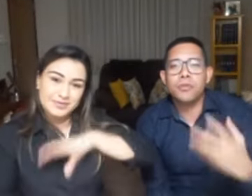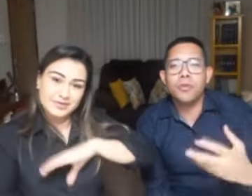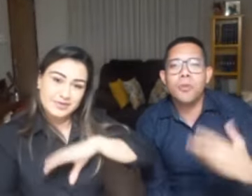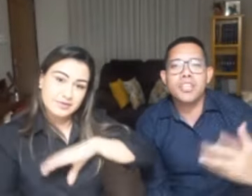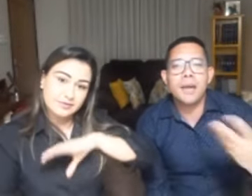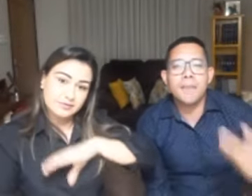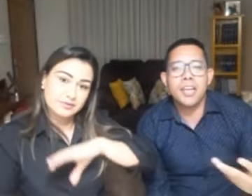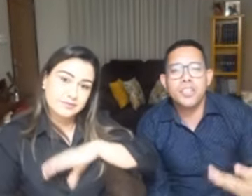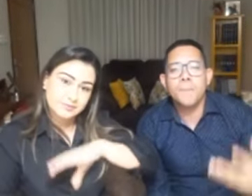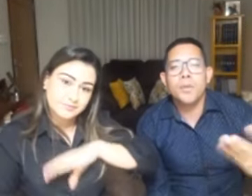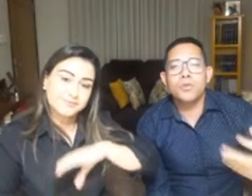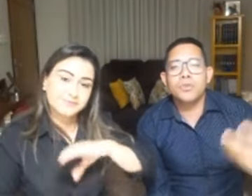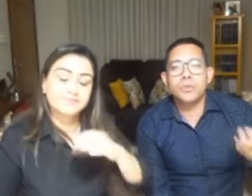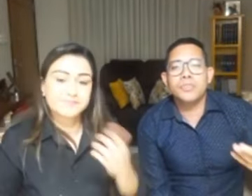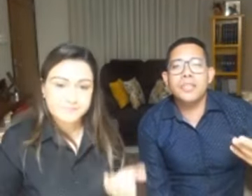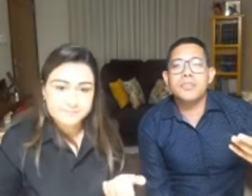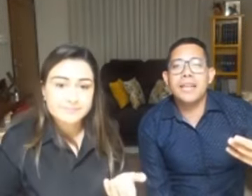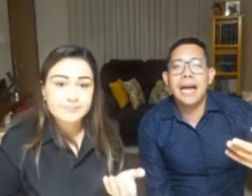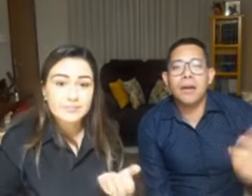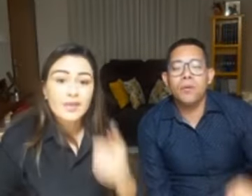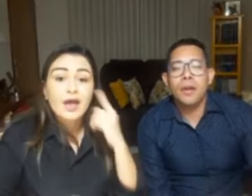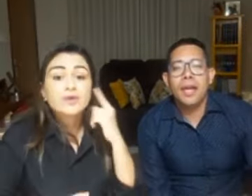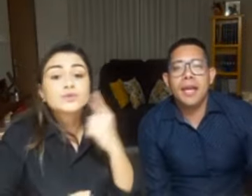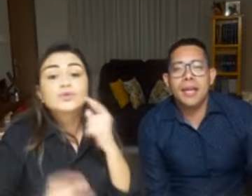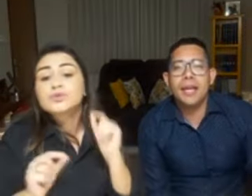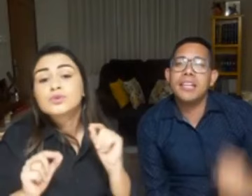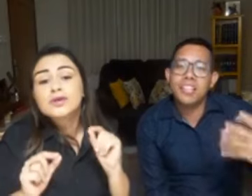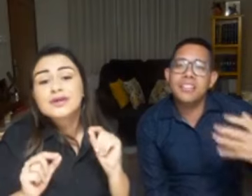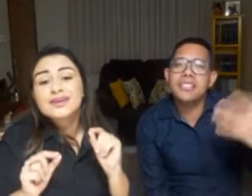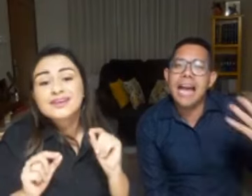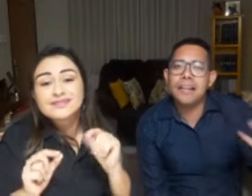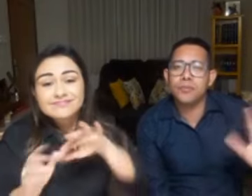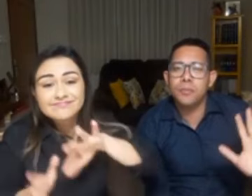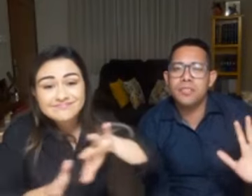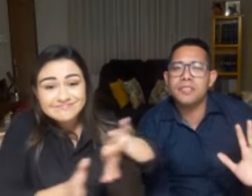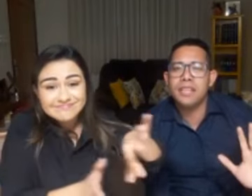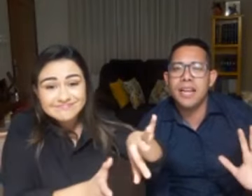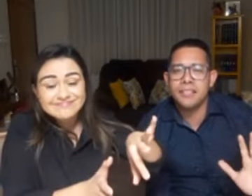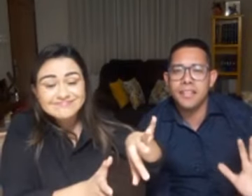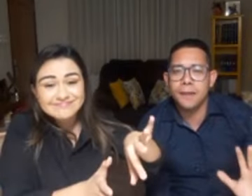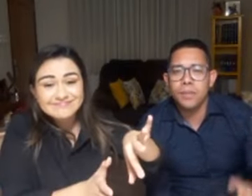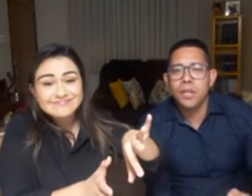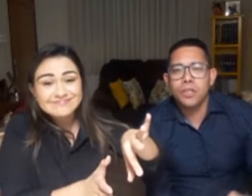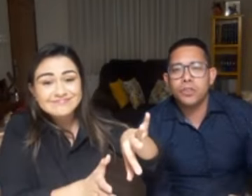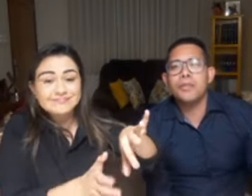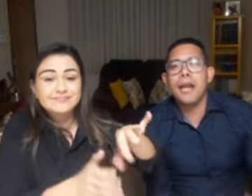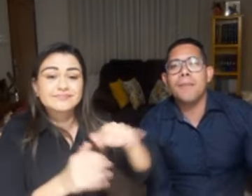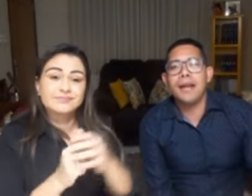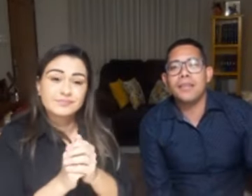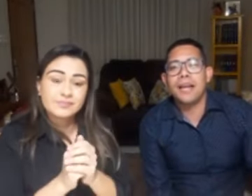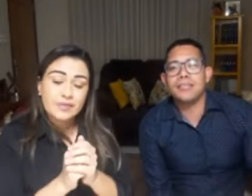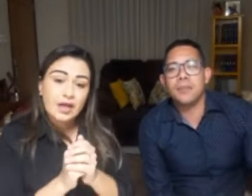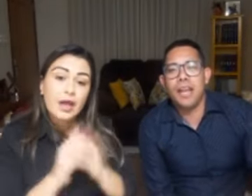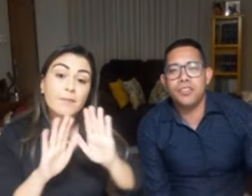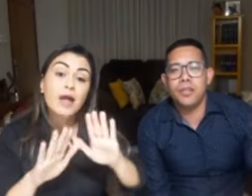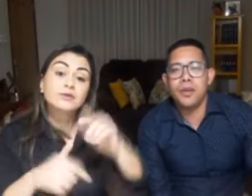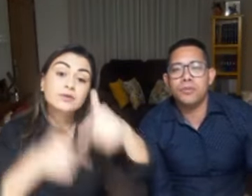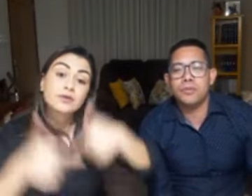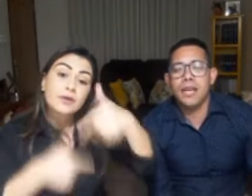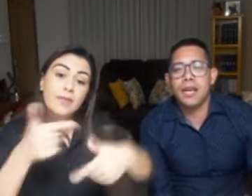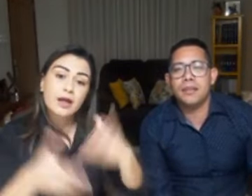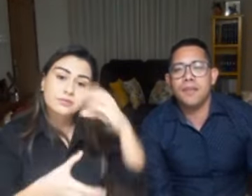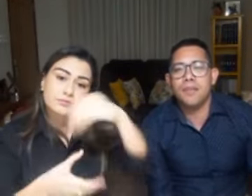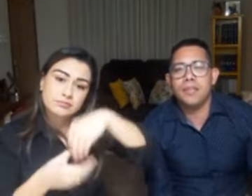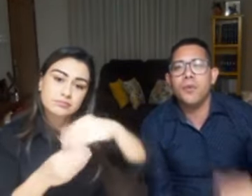e automaticamente os surdos eles ficaram negligenciados, vamos se dizer assim. Só que o trabalho na Assembleia de